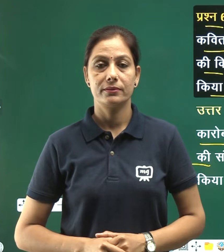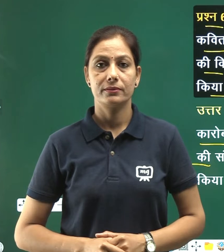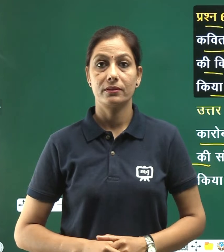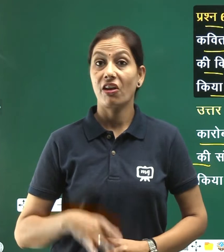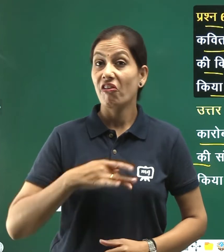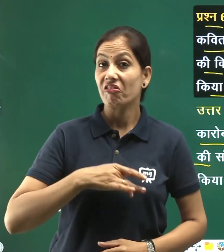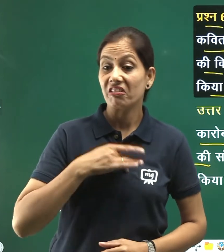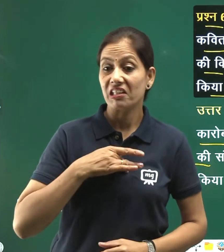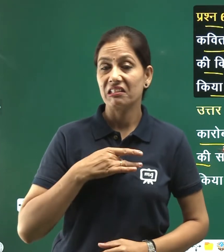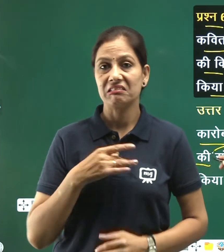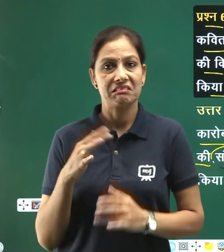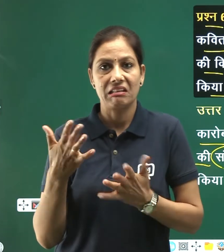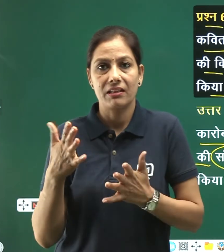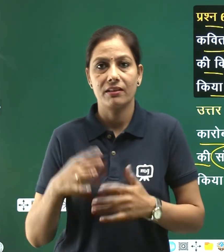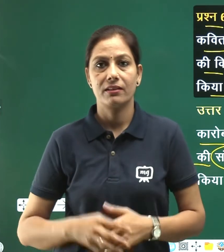संवेदनहीनता को